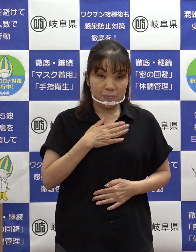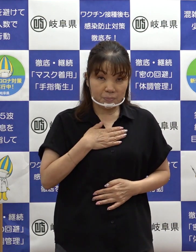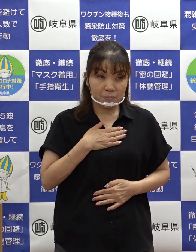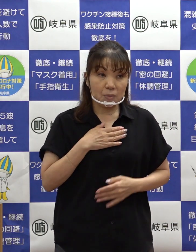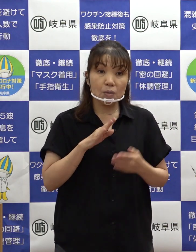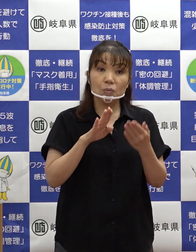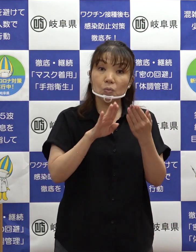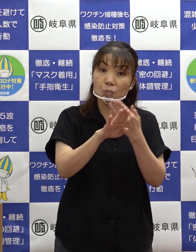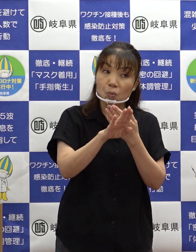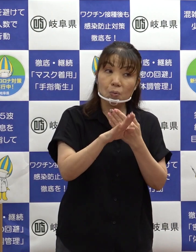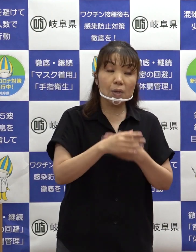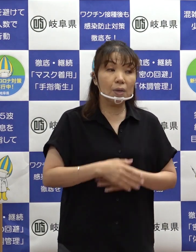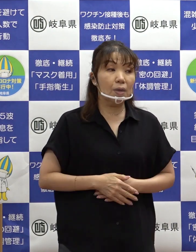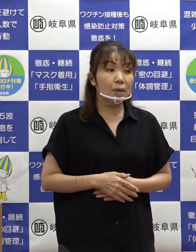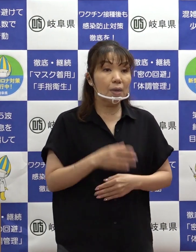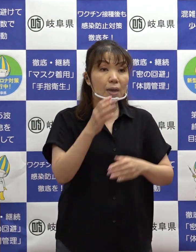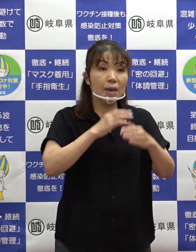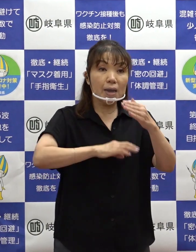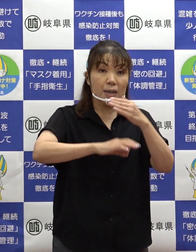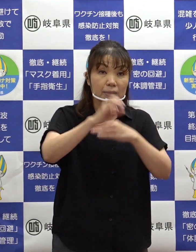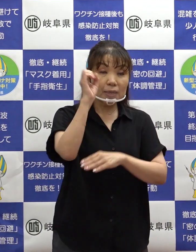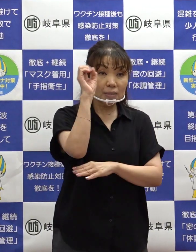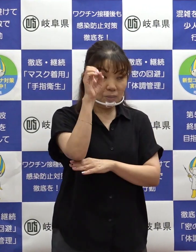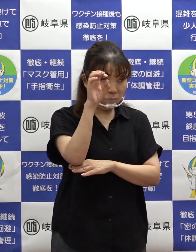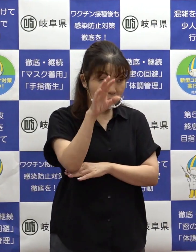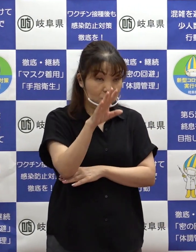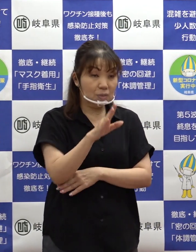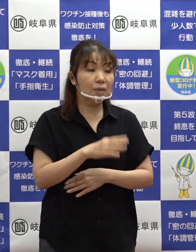この方がよろしいですか。私